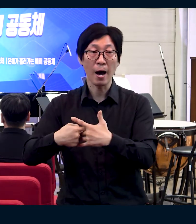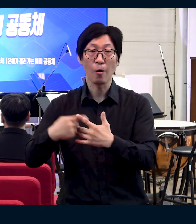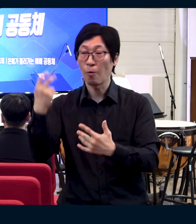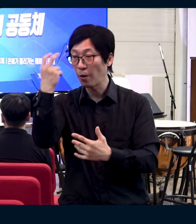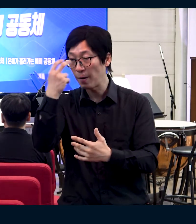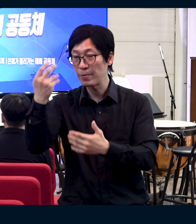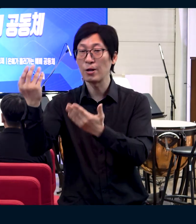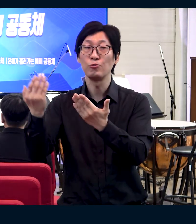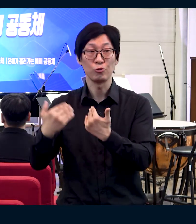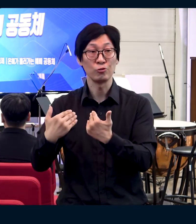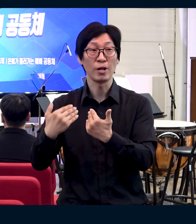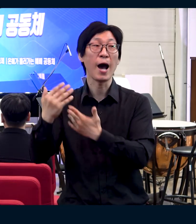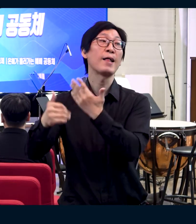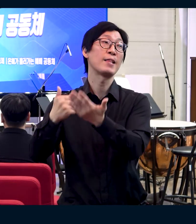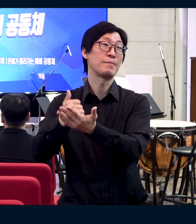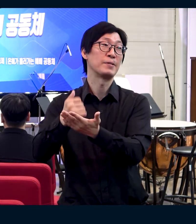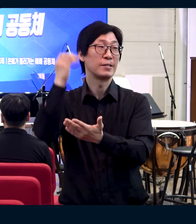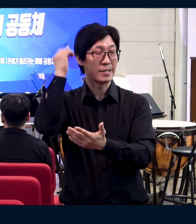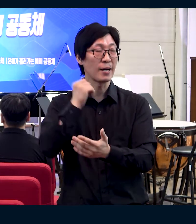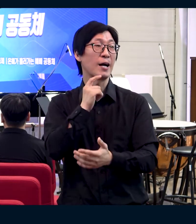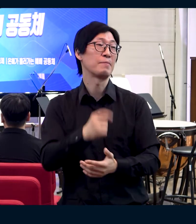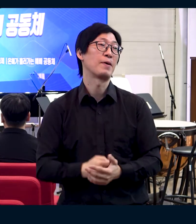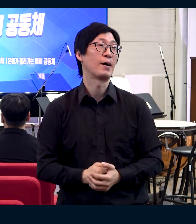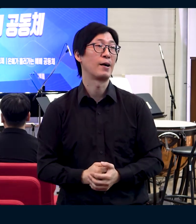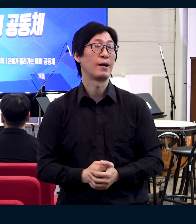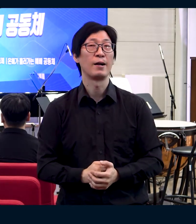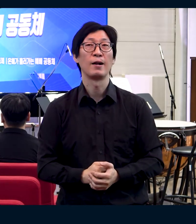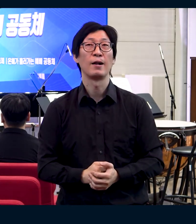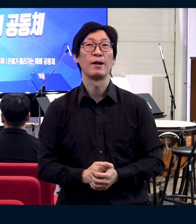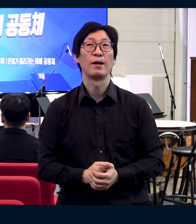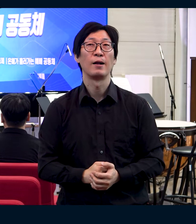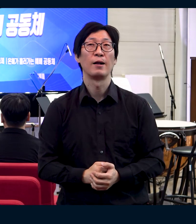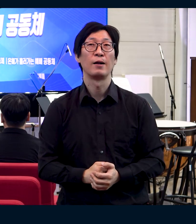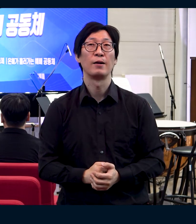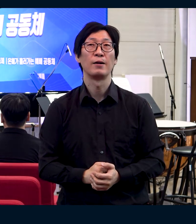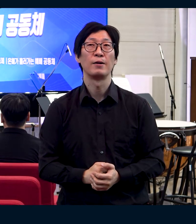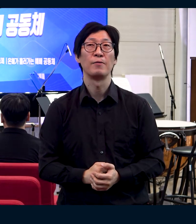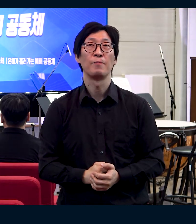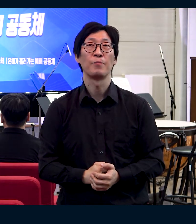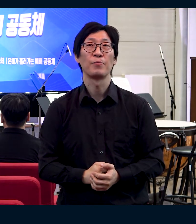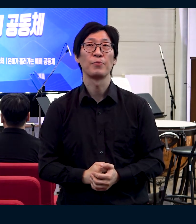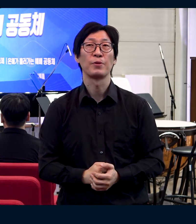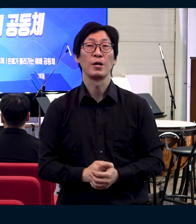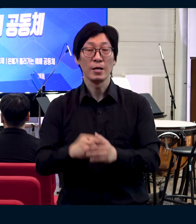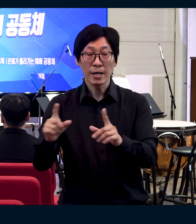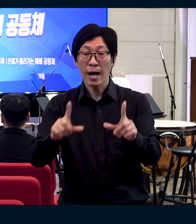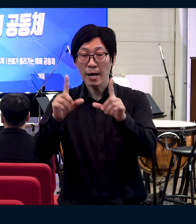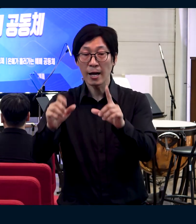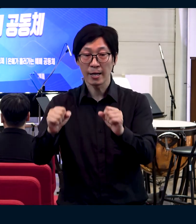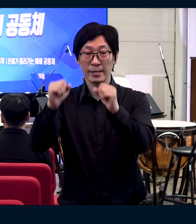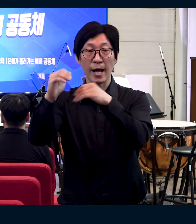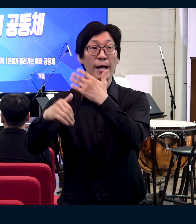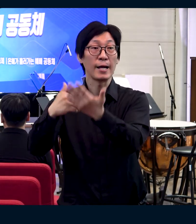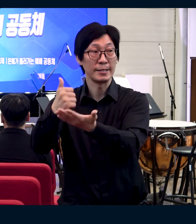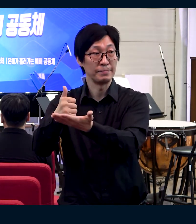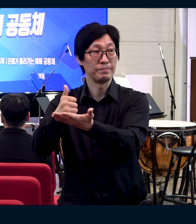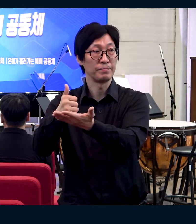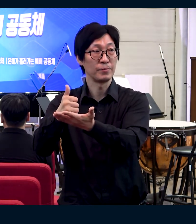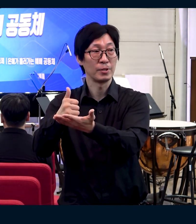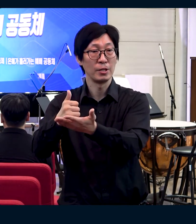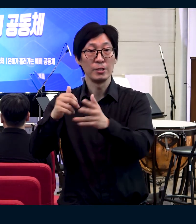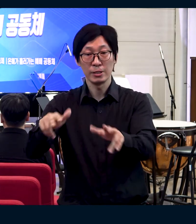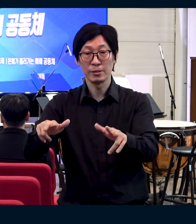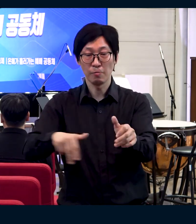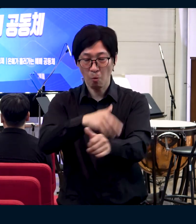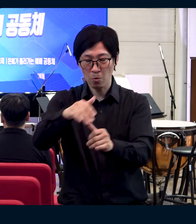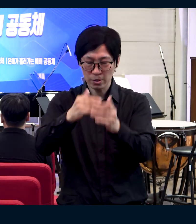계세요. 여러분, 그러니까 그 살아계신 하나님, 이 모든